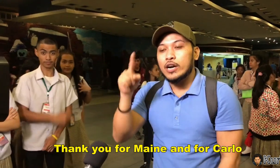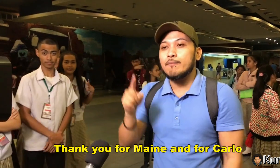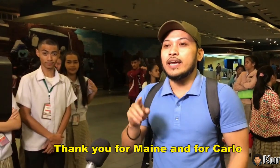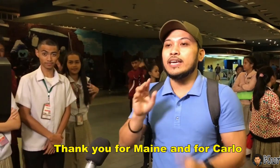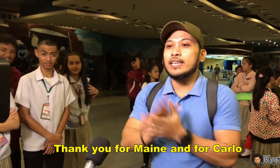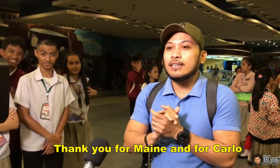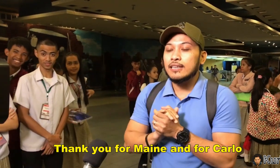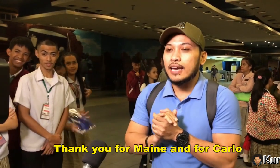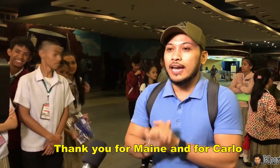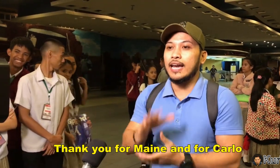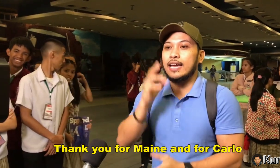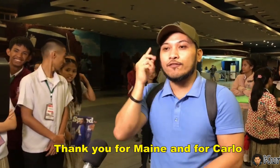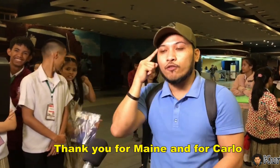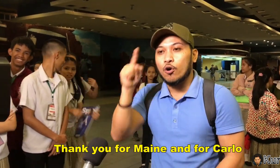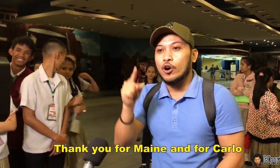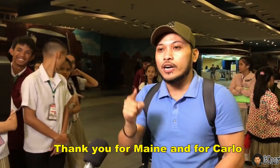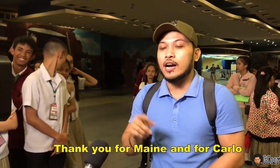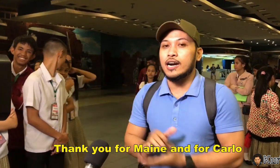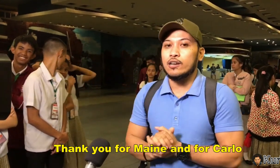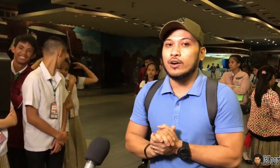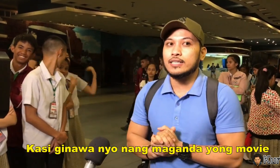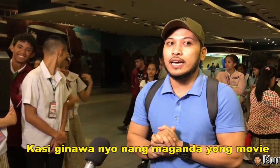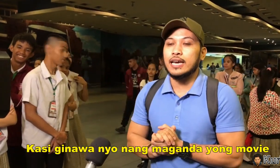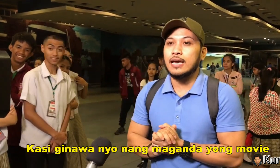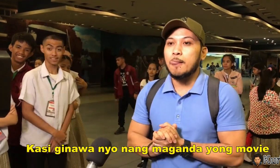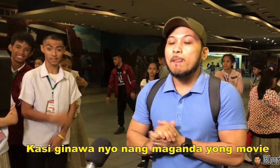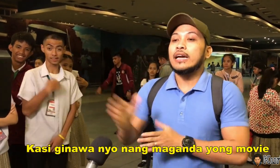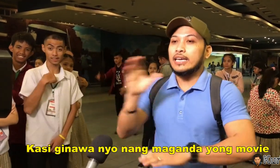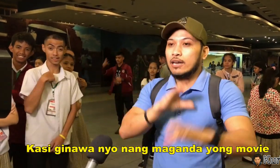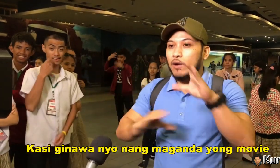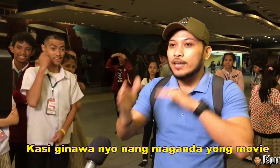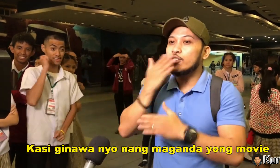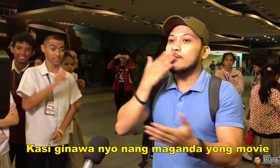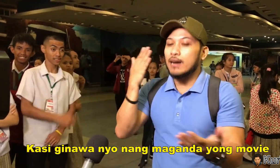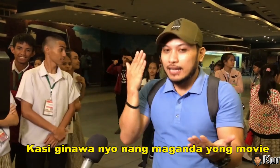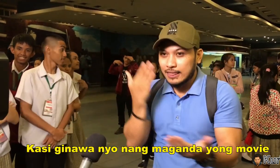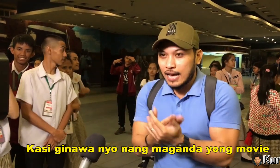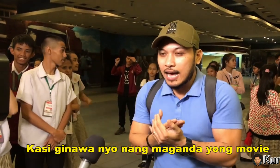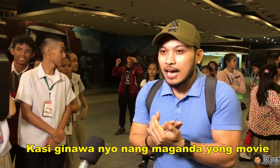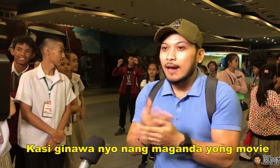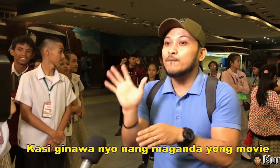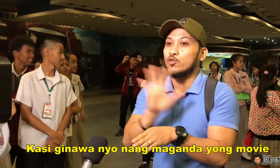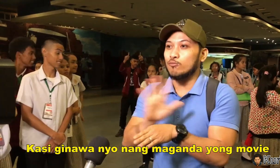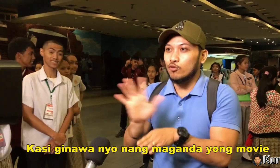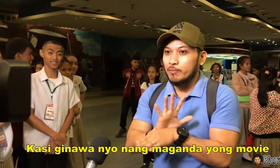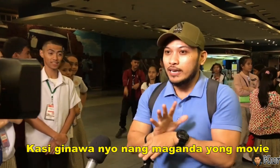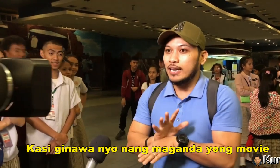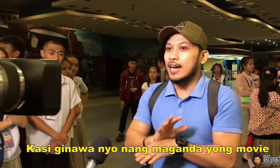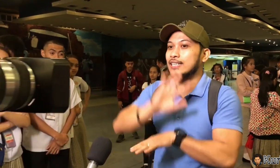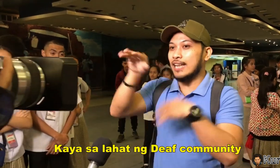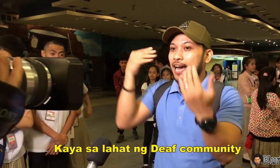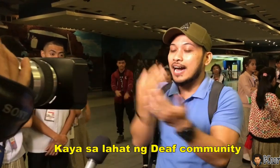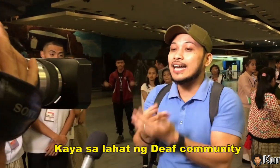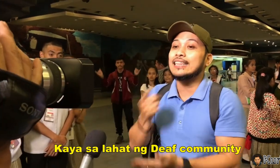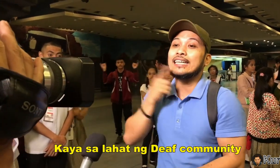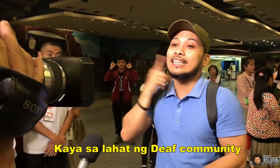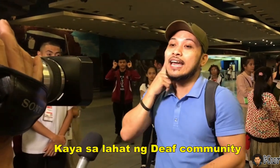me. And for Carlo kasi ginawa nyo ng maganda yung movie. Kaya sa lahat ng